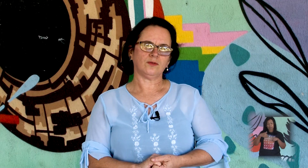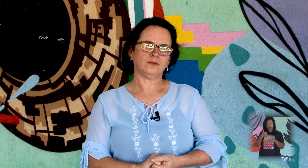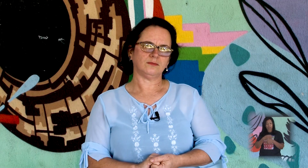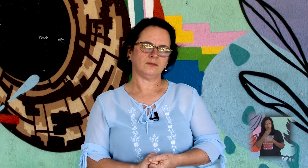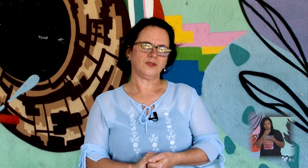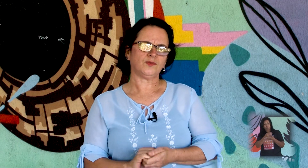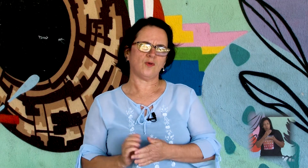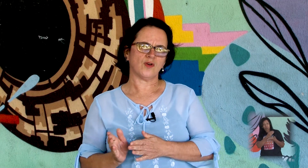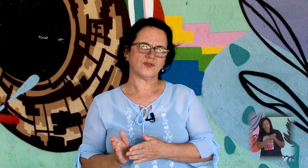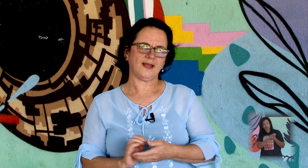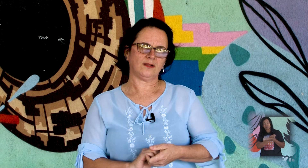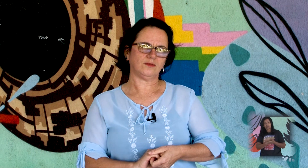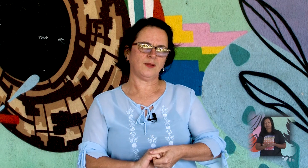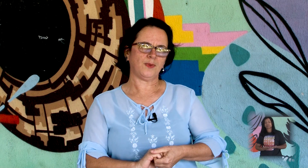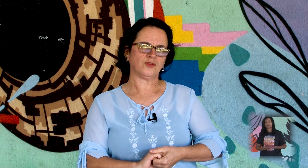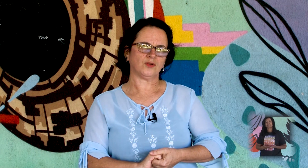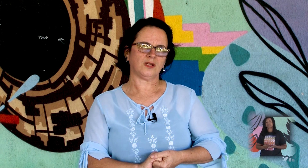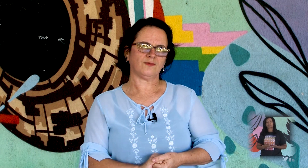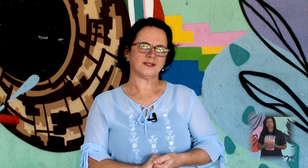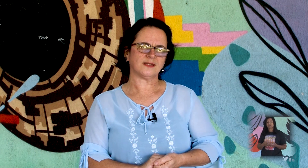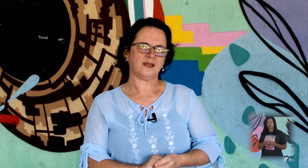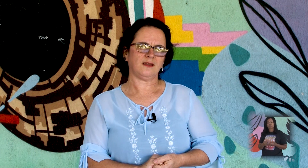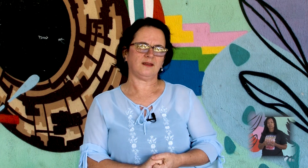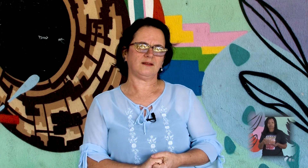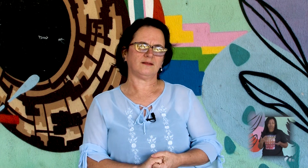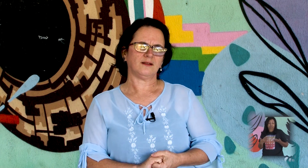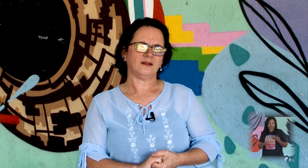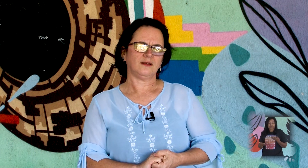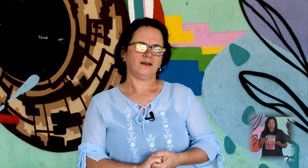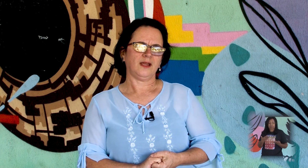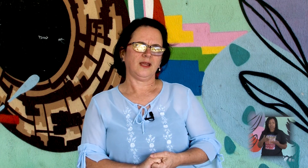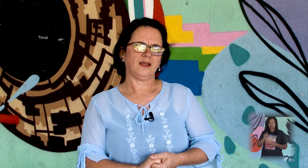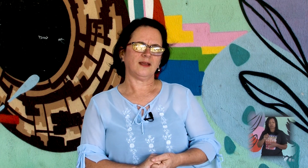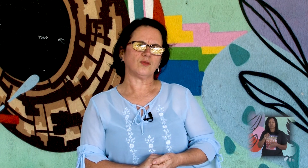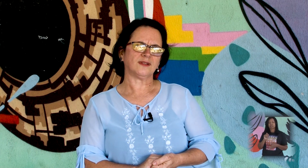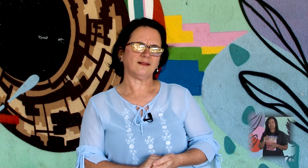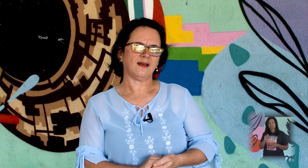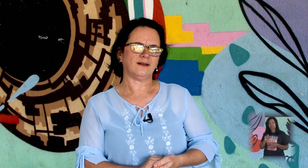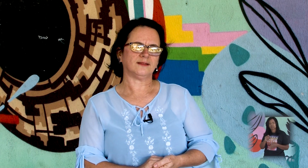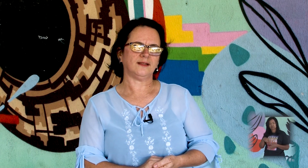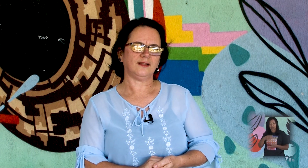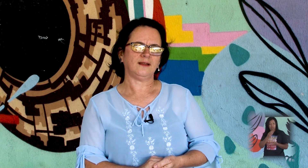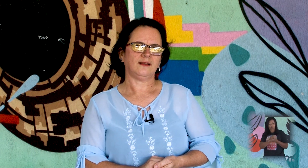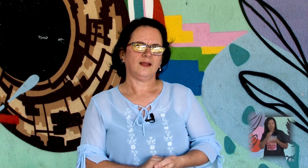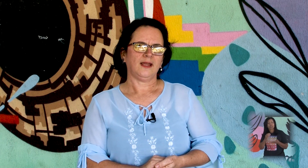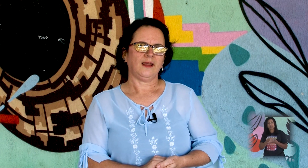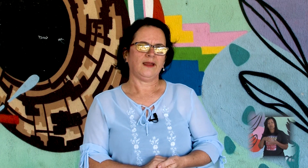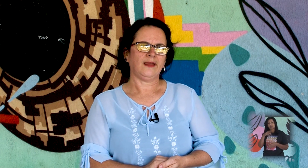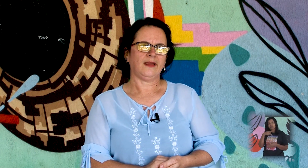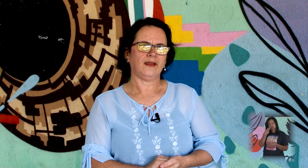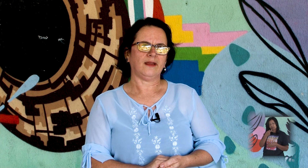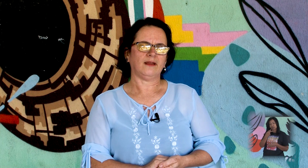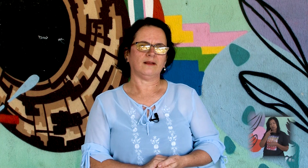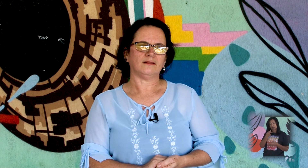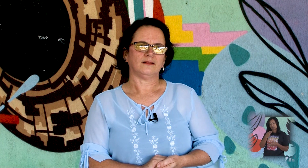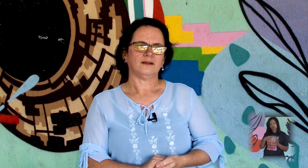assim, o seu esforço, né? Depende do que você é contratado, né?